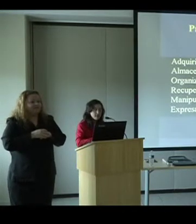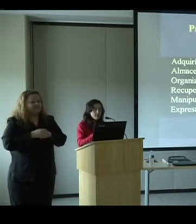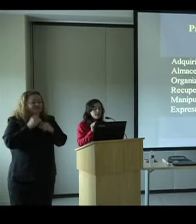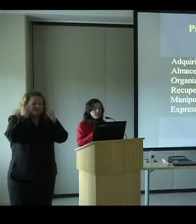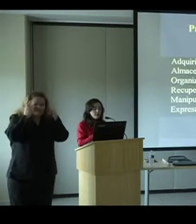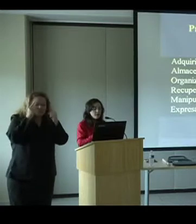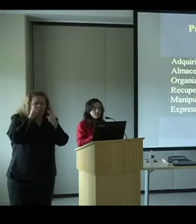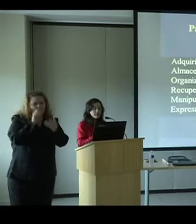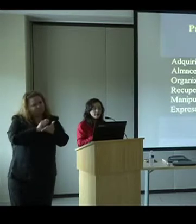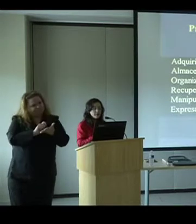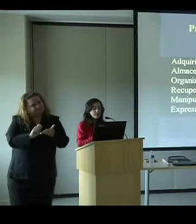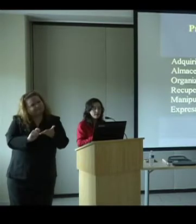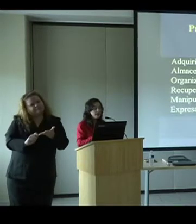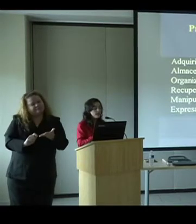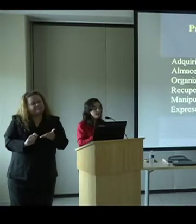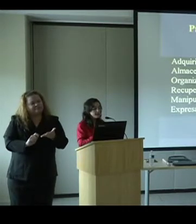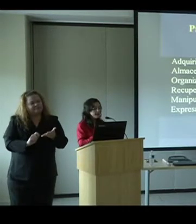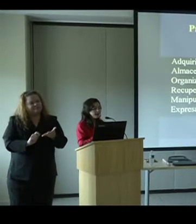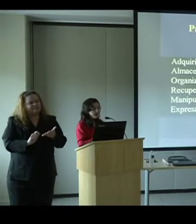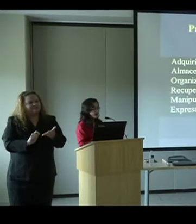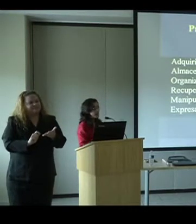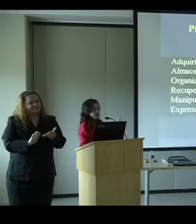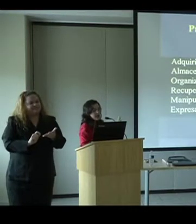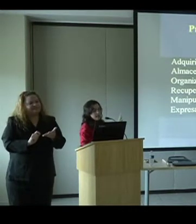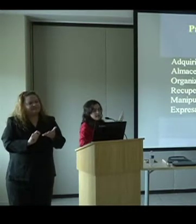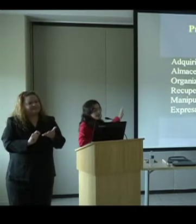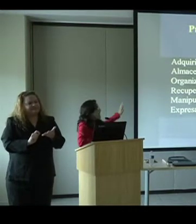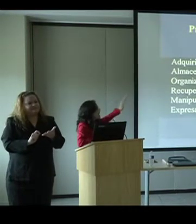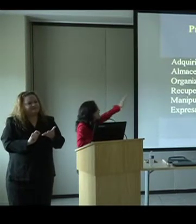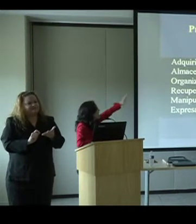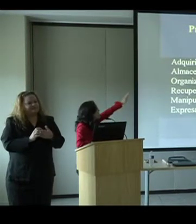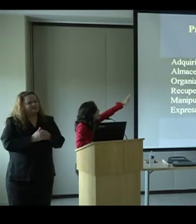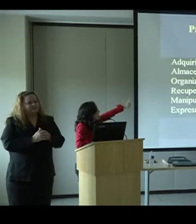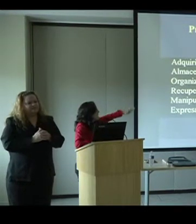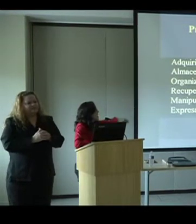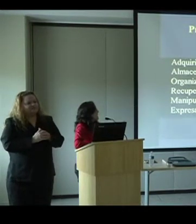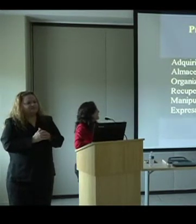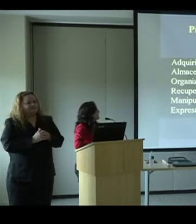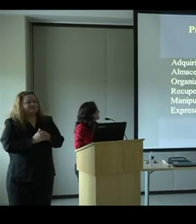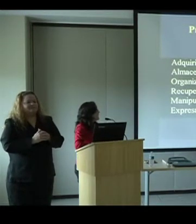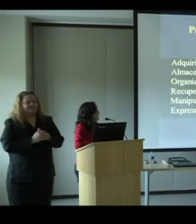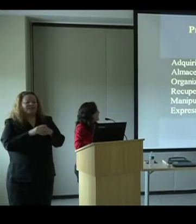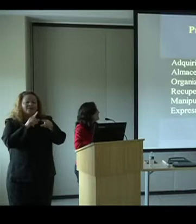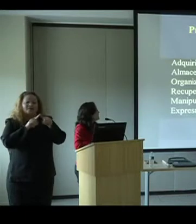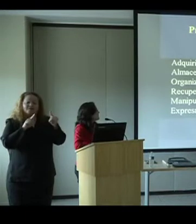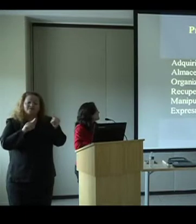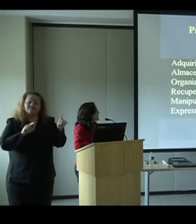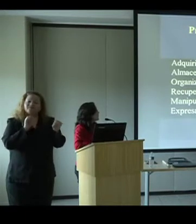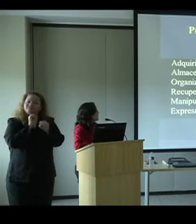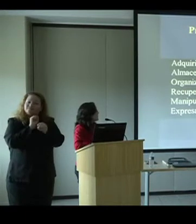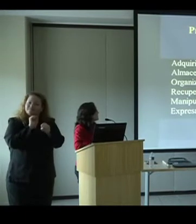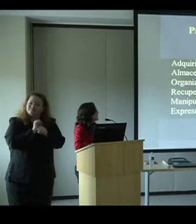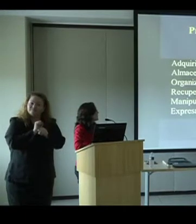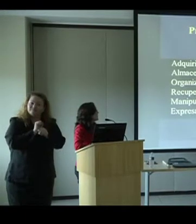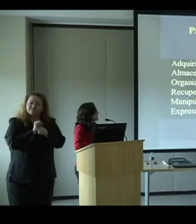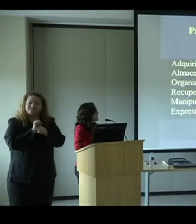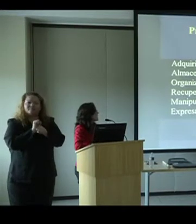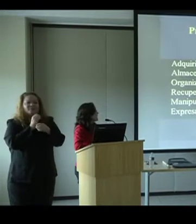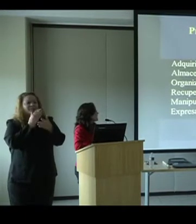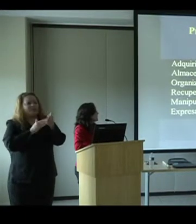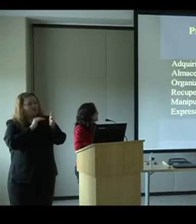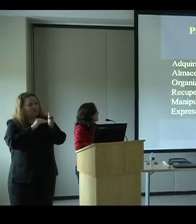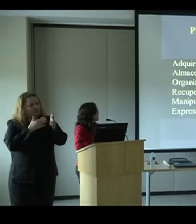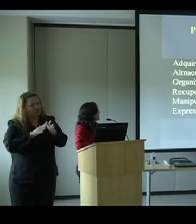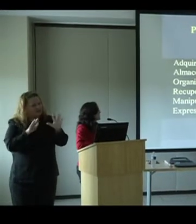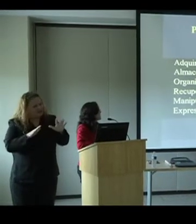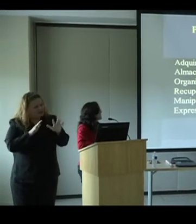pueden escribirlo nada más la clave aquí hay unas tareas que son parte de lo que un estudiante tiene que